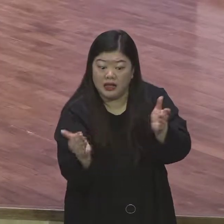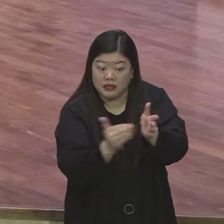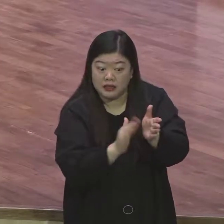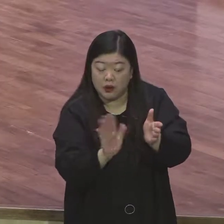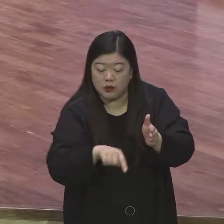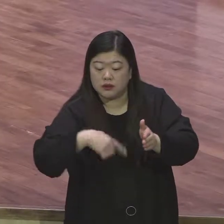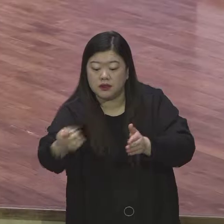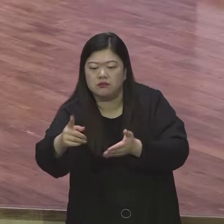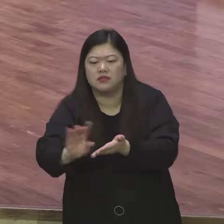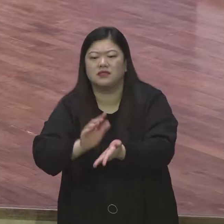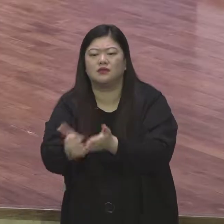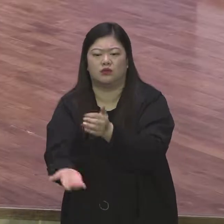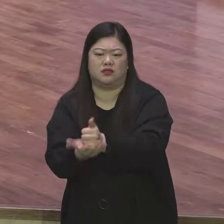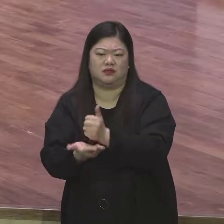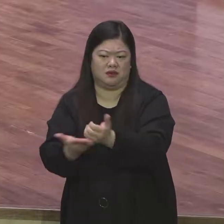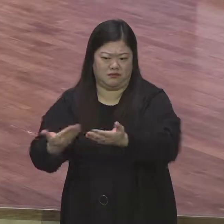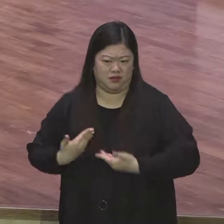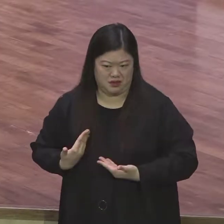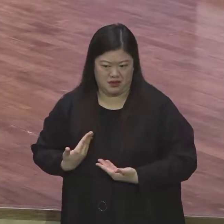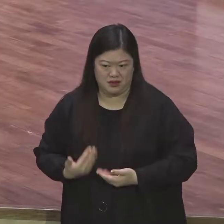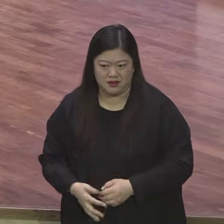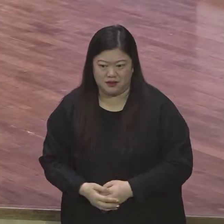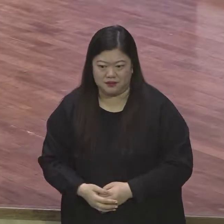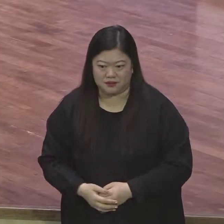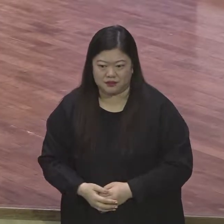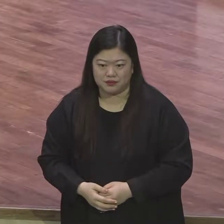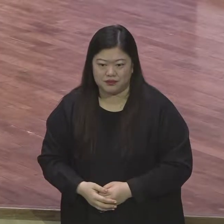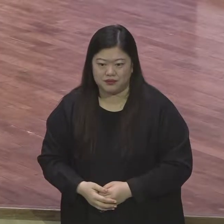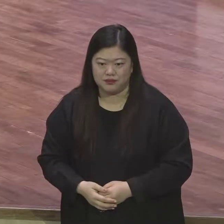돼요. 주의 종으로부터 아,